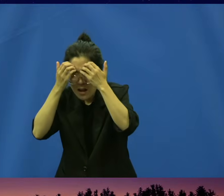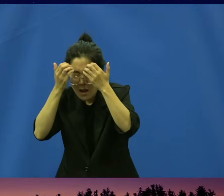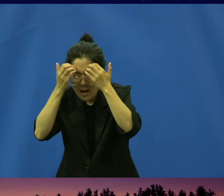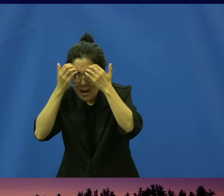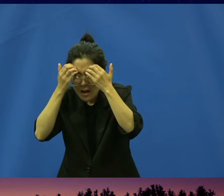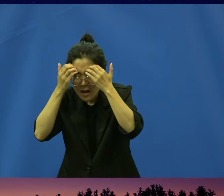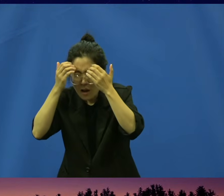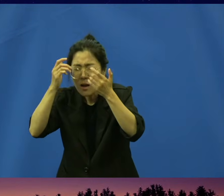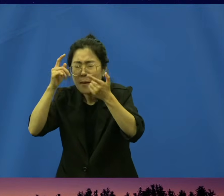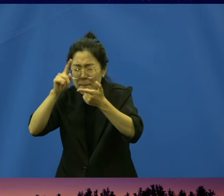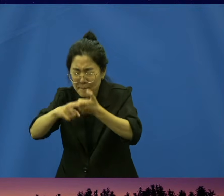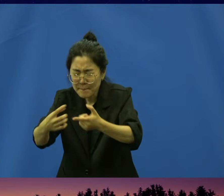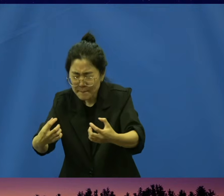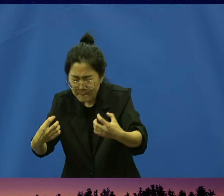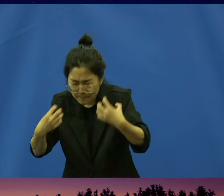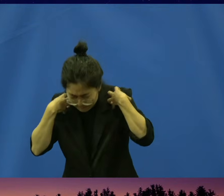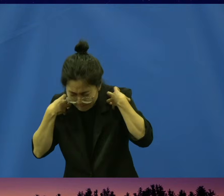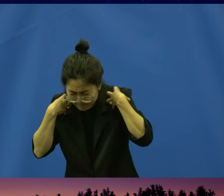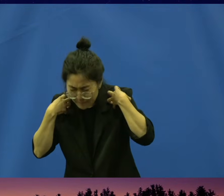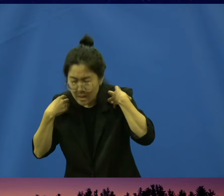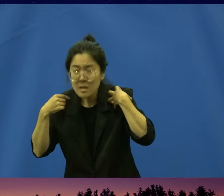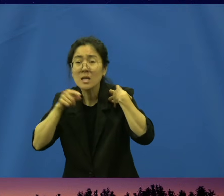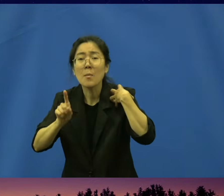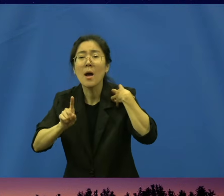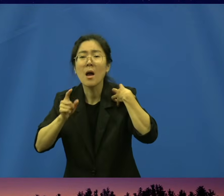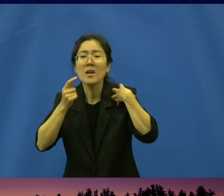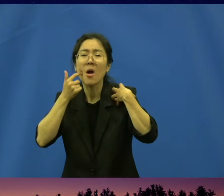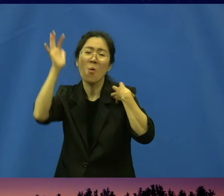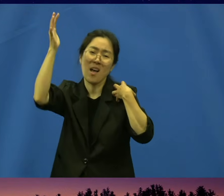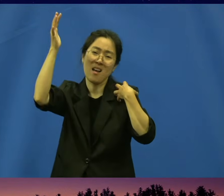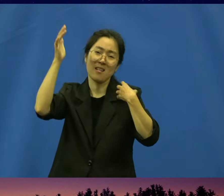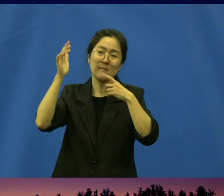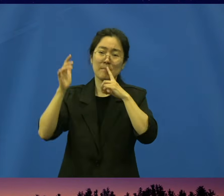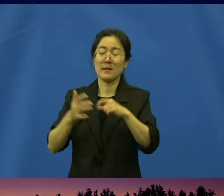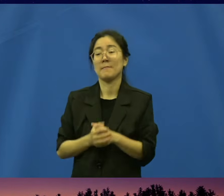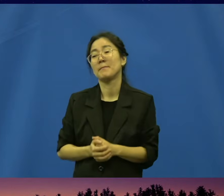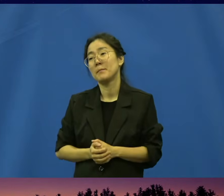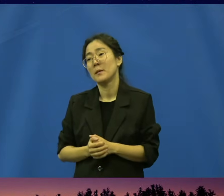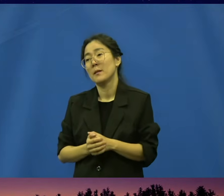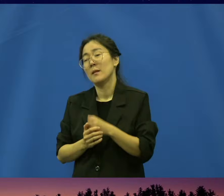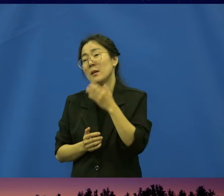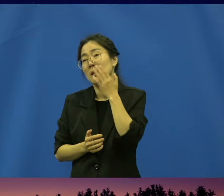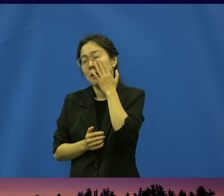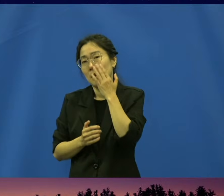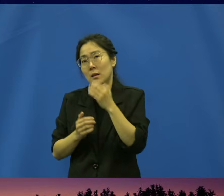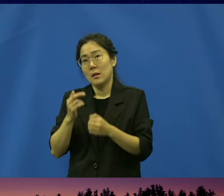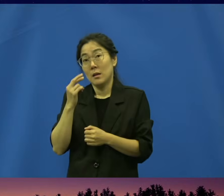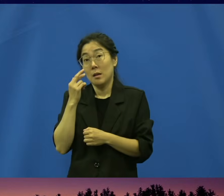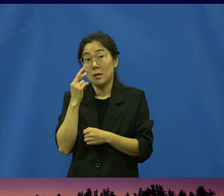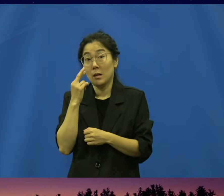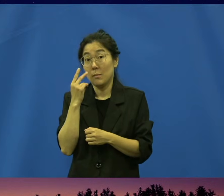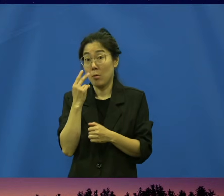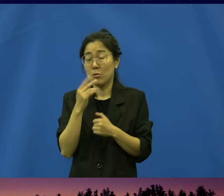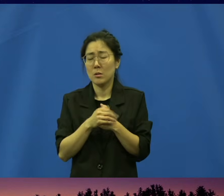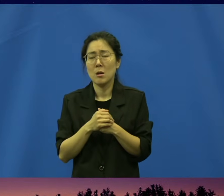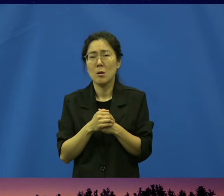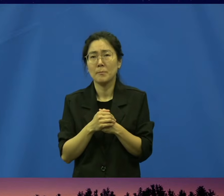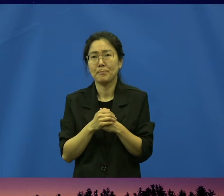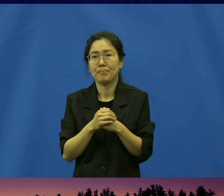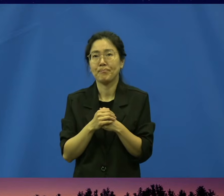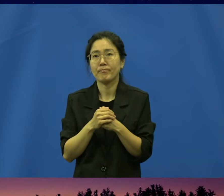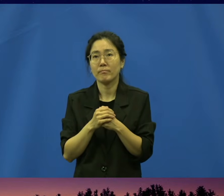바울의 순교는 그의 선택이었습니다. 바울은 순교를 얼마든지 피할 수 있었어요.